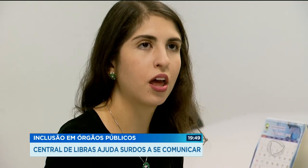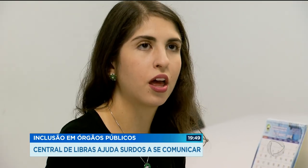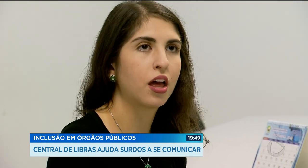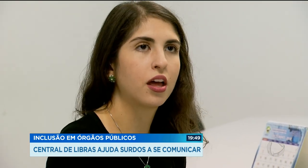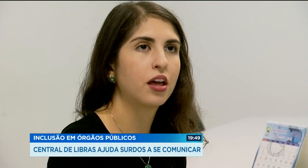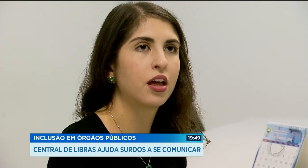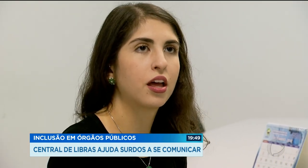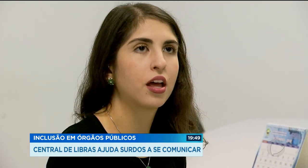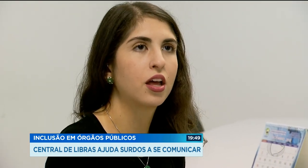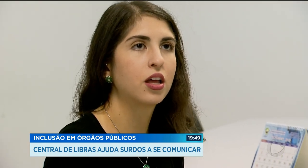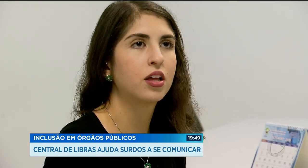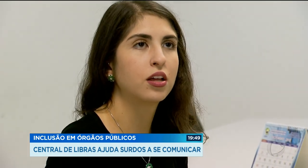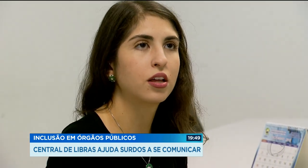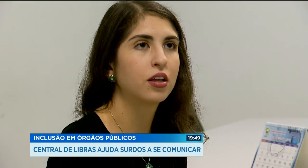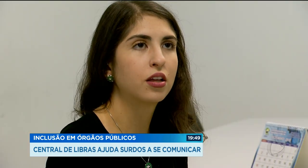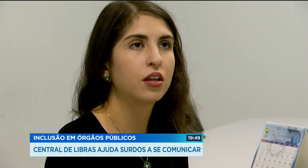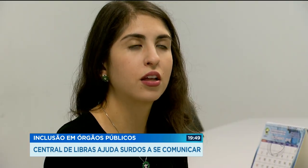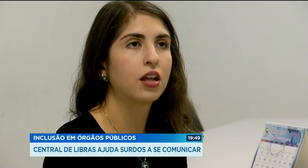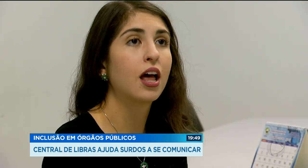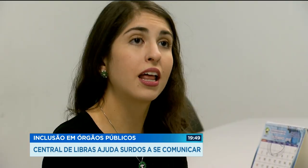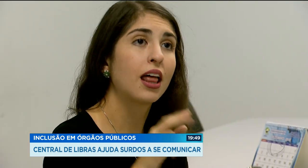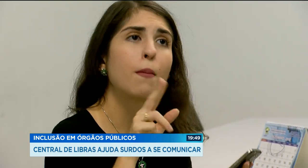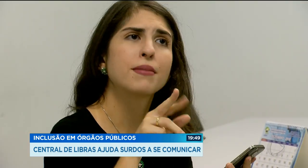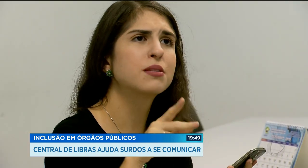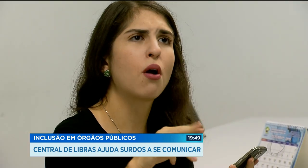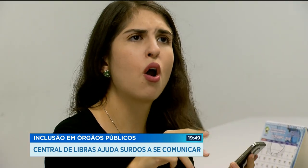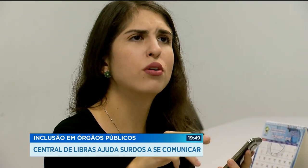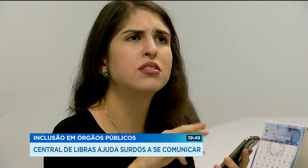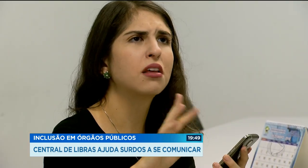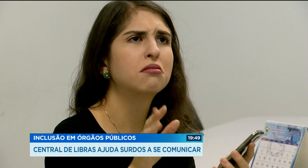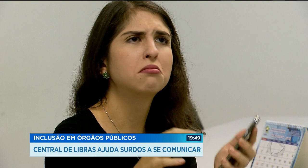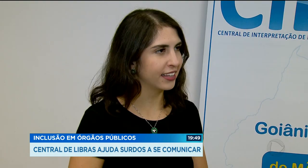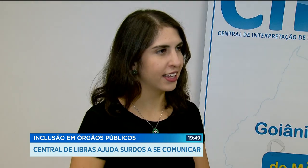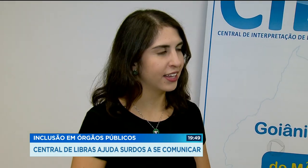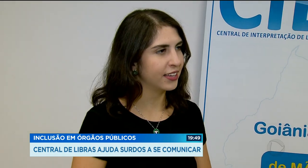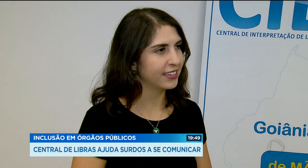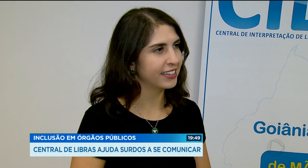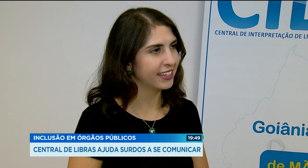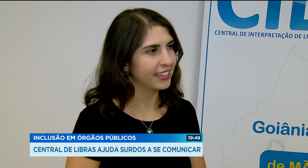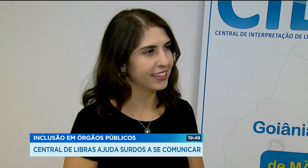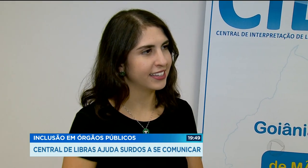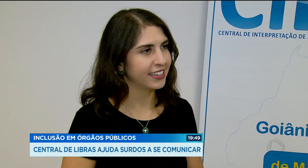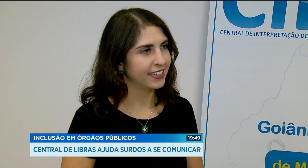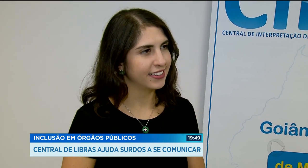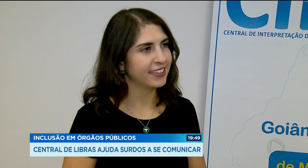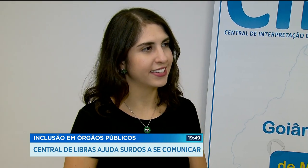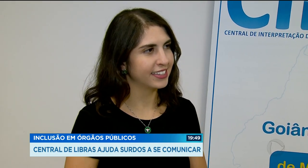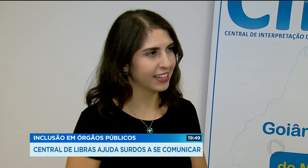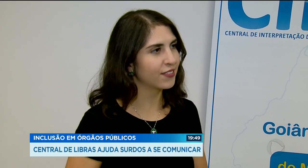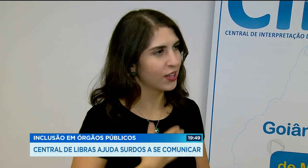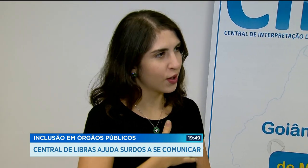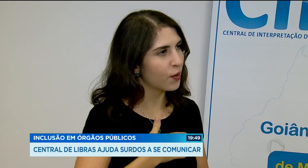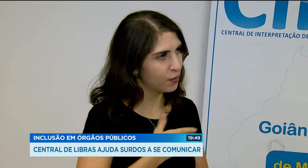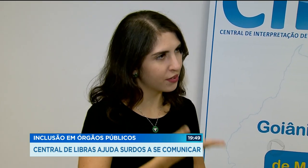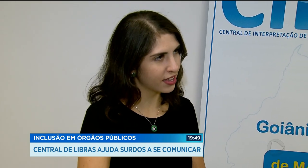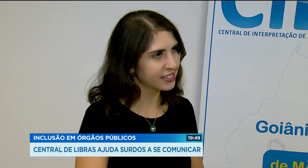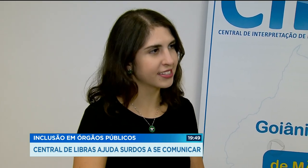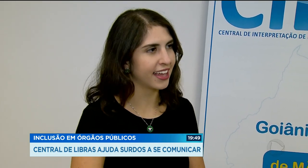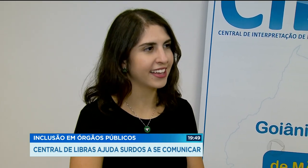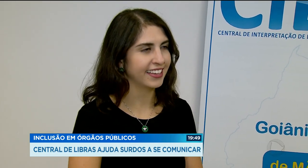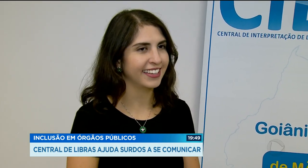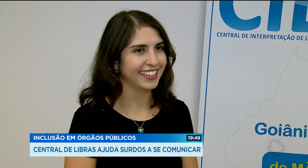Gabriela é engenheira ambiental e contou com a ajuda de uma intérprete da Prefeitura para fazer a carteirinha do CREA. Ela se